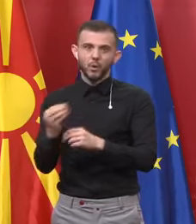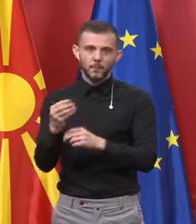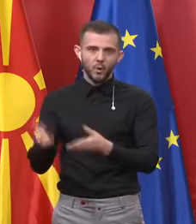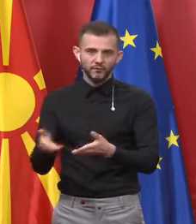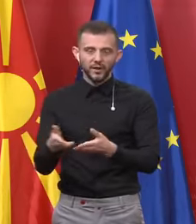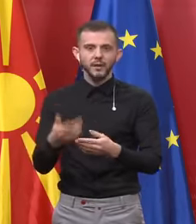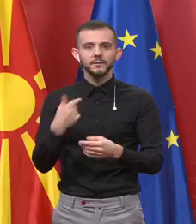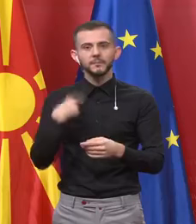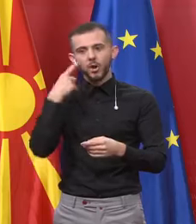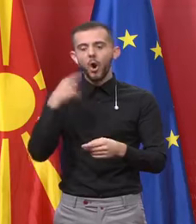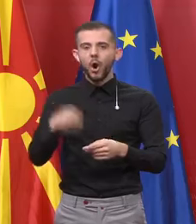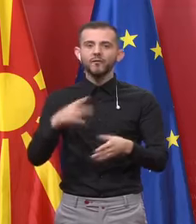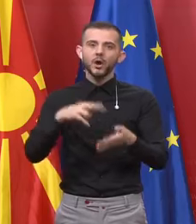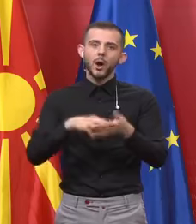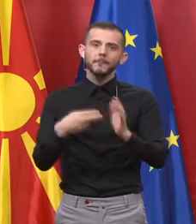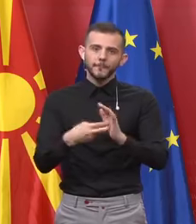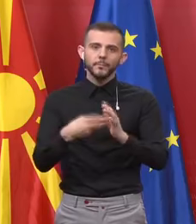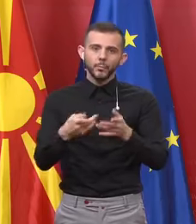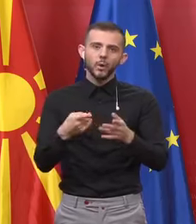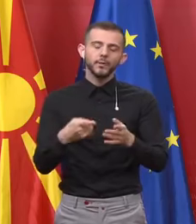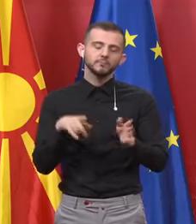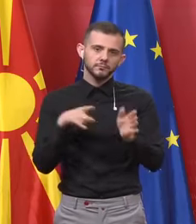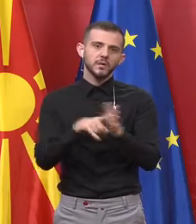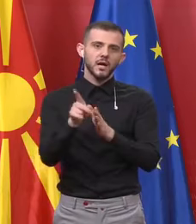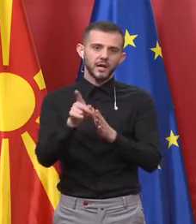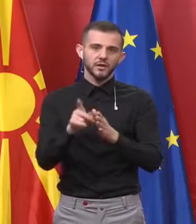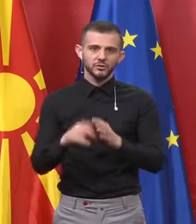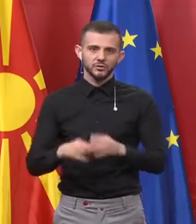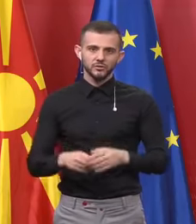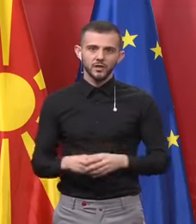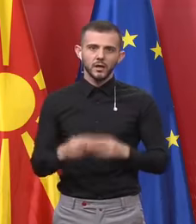проблем ќе се на некој начин реши.